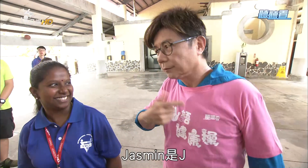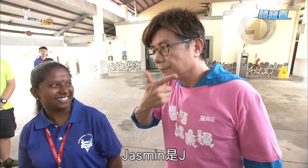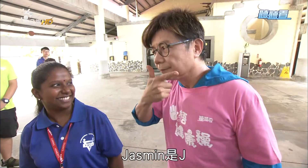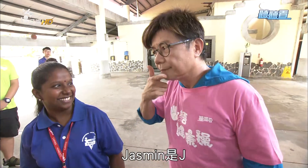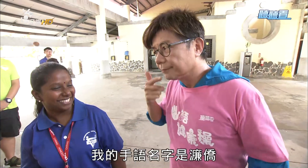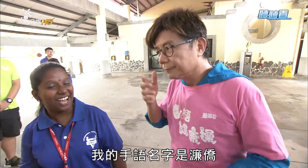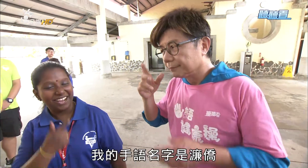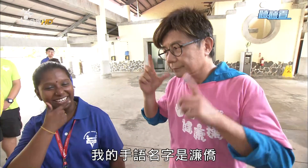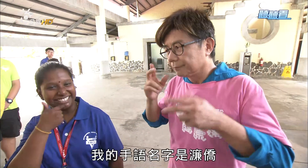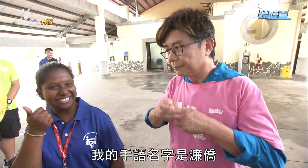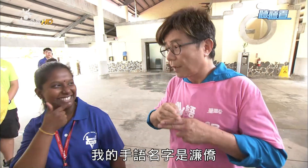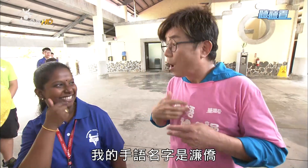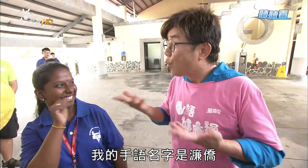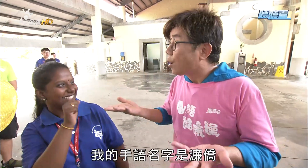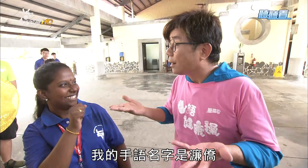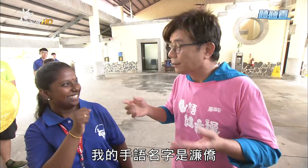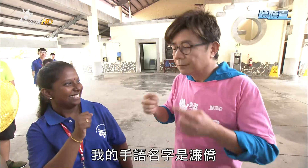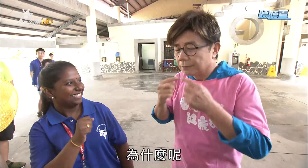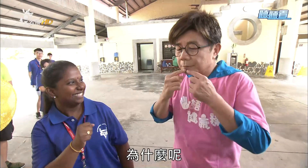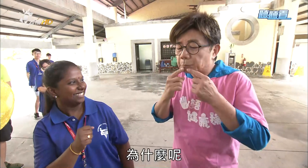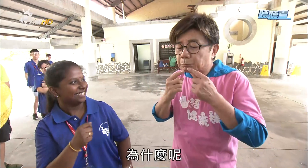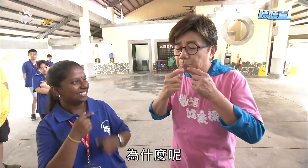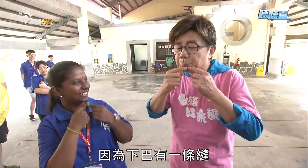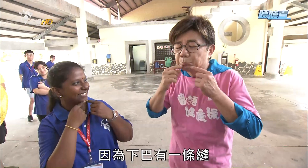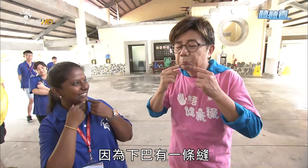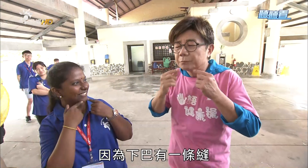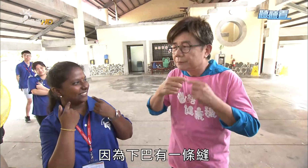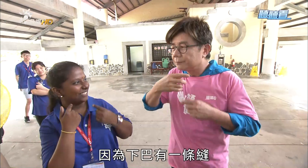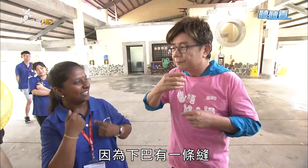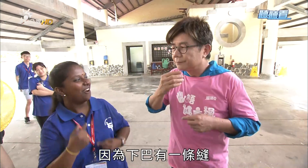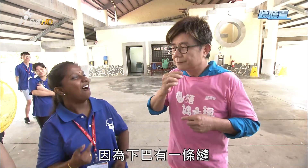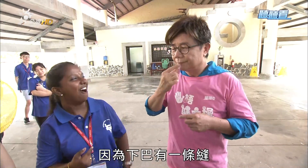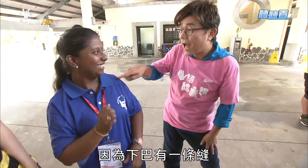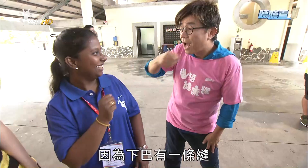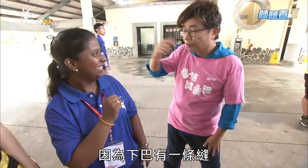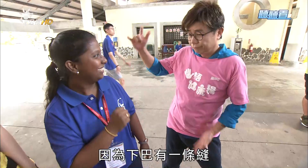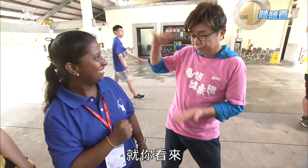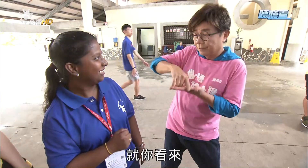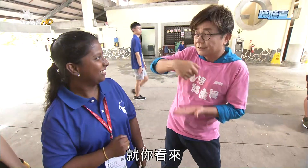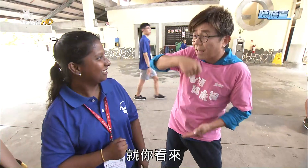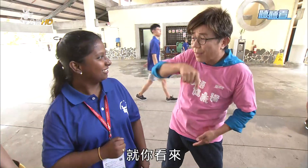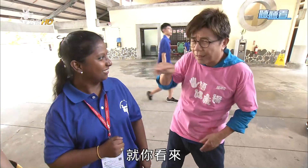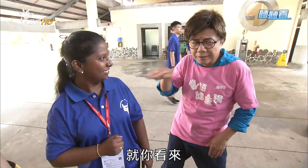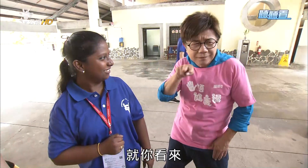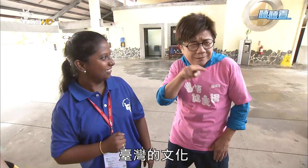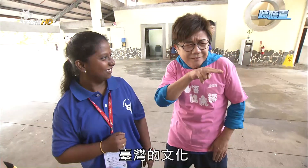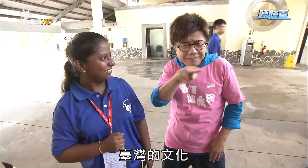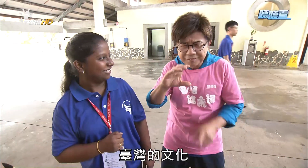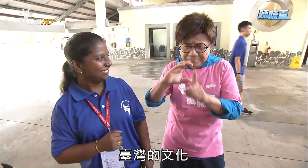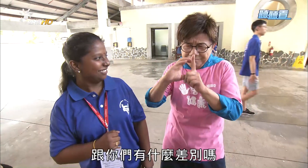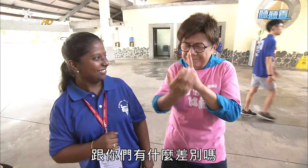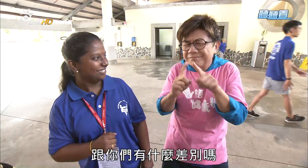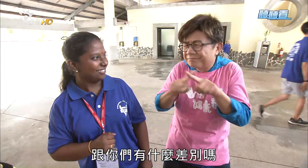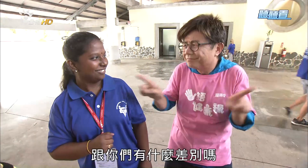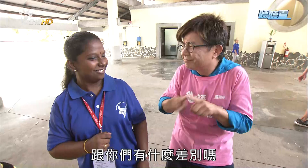J， 我的手语名字是连桥。为什么呢？因为下巴有一条缝。就你看来啊，台湾的文化跟你们有什么差